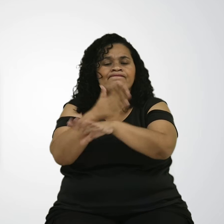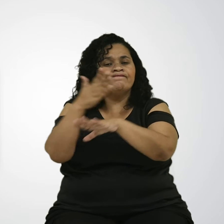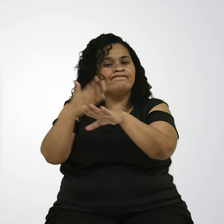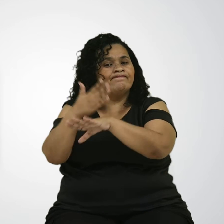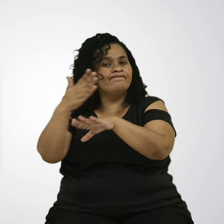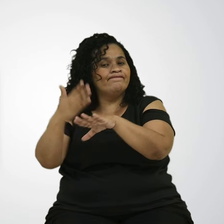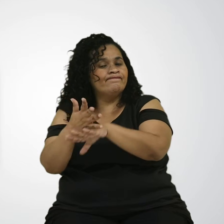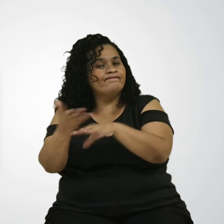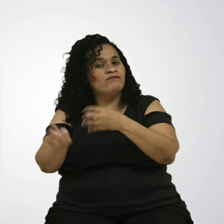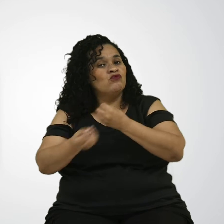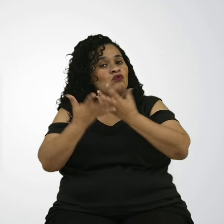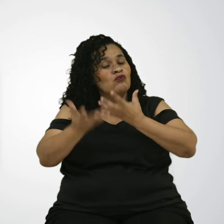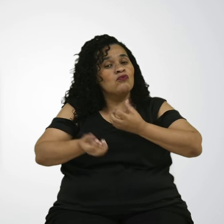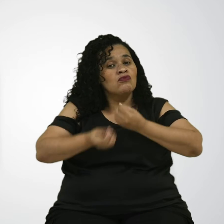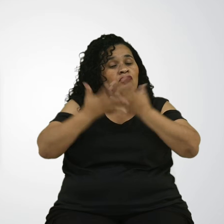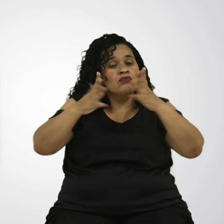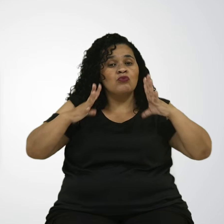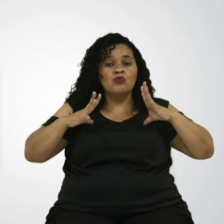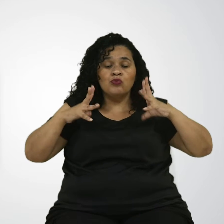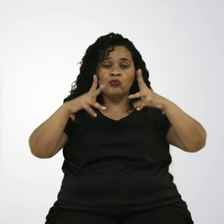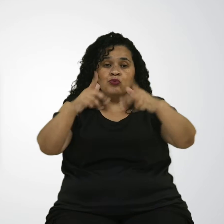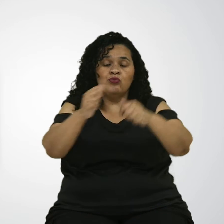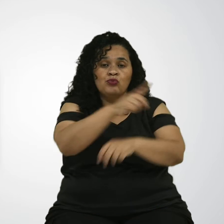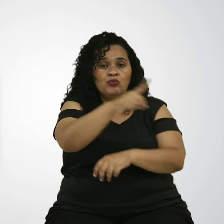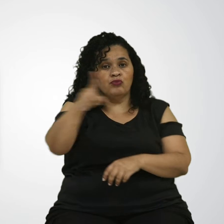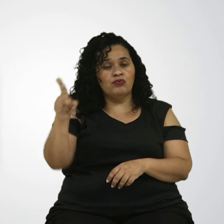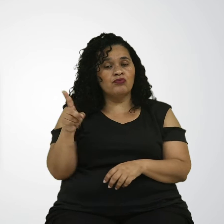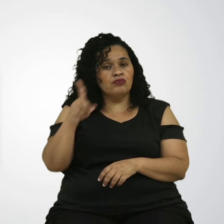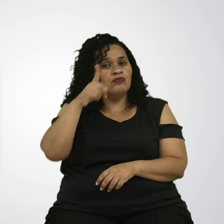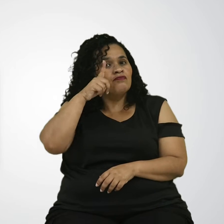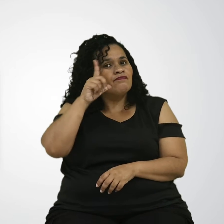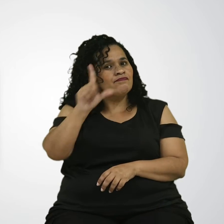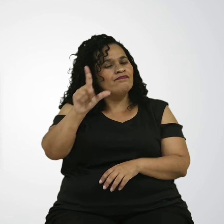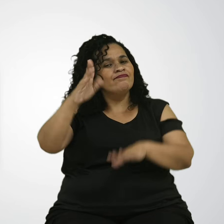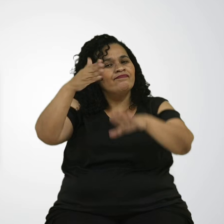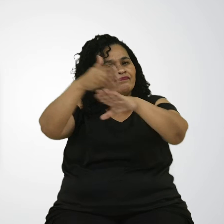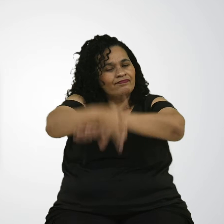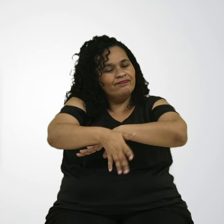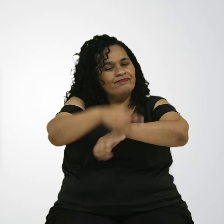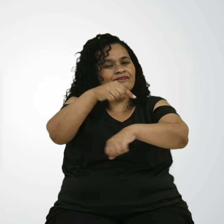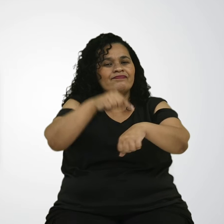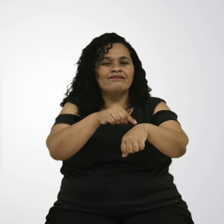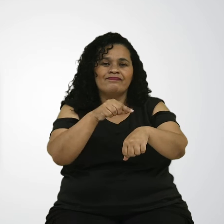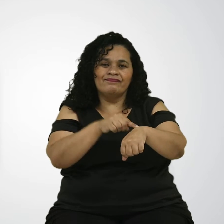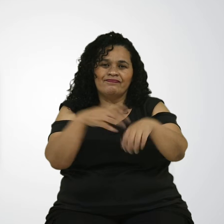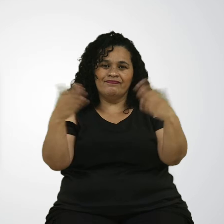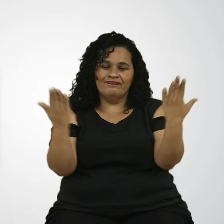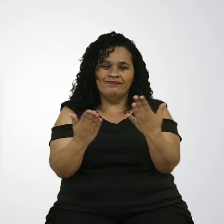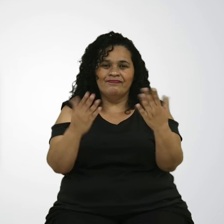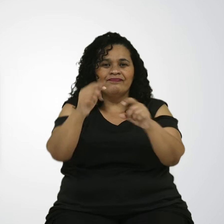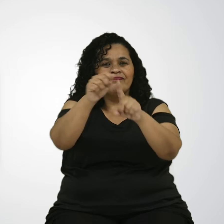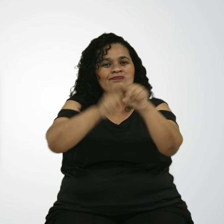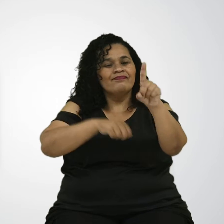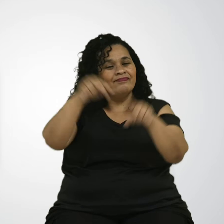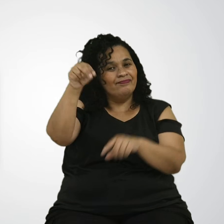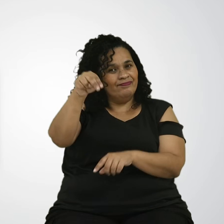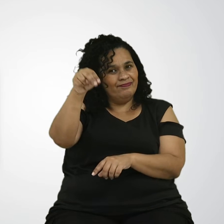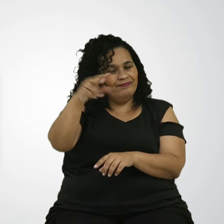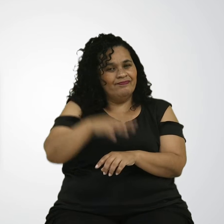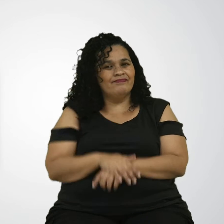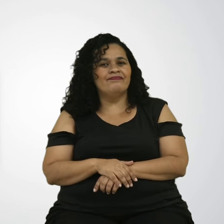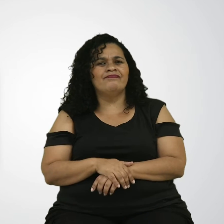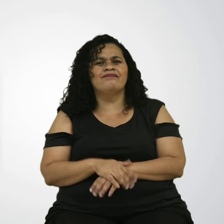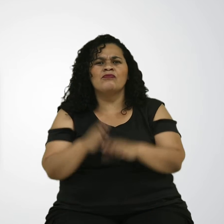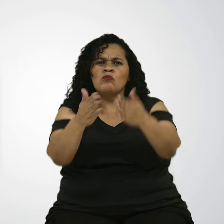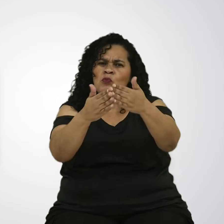as informações para que você possa estar conosco nesse tempo agora no mês de novembro. Então, não perca